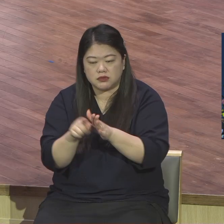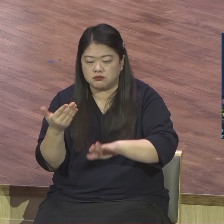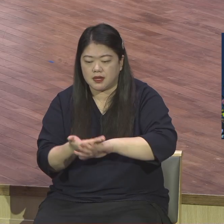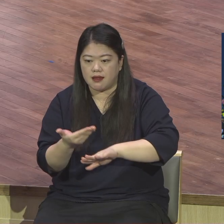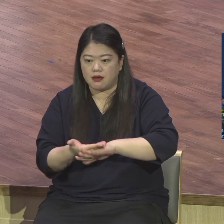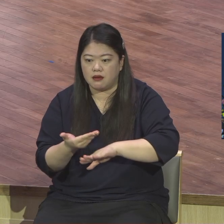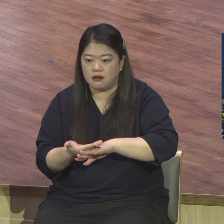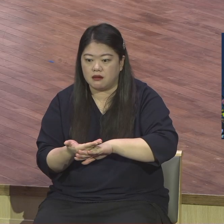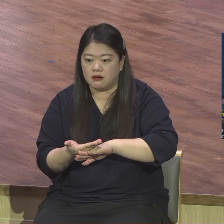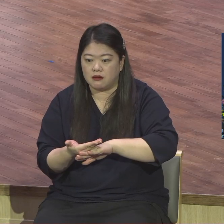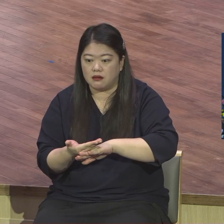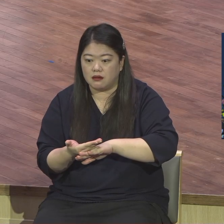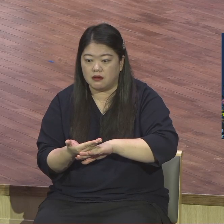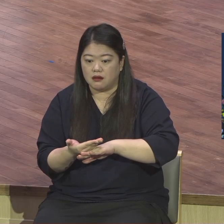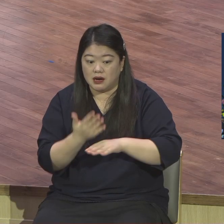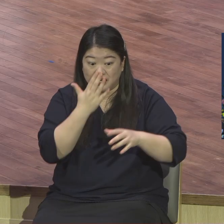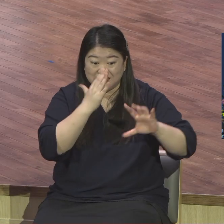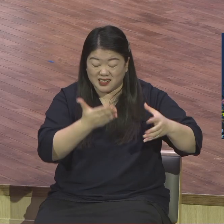살고 있었는데,